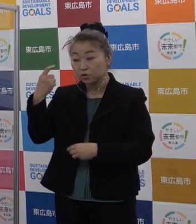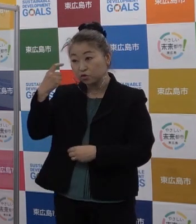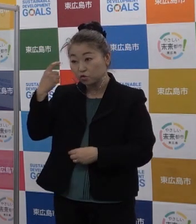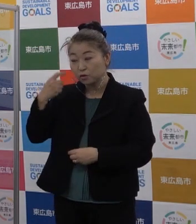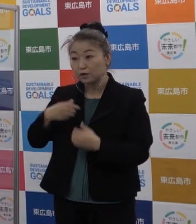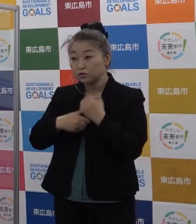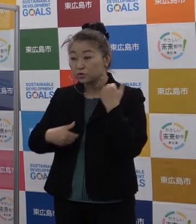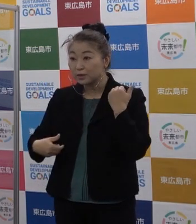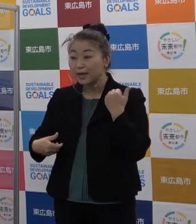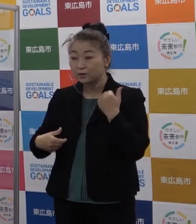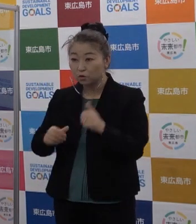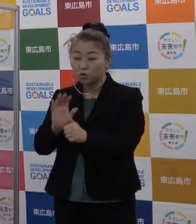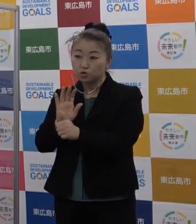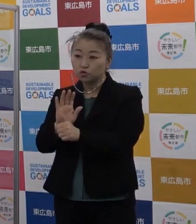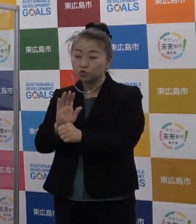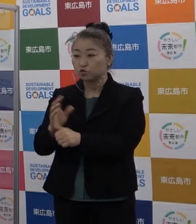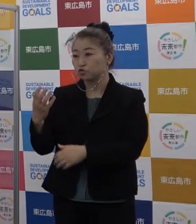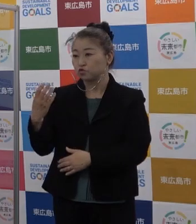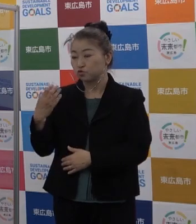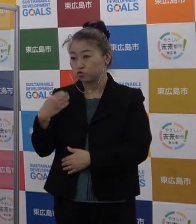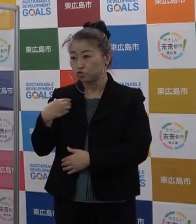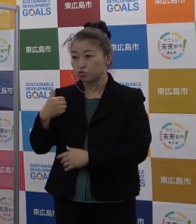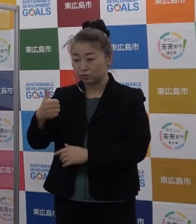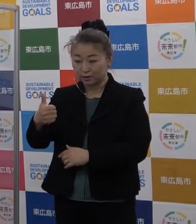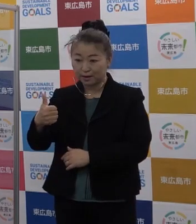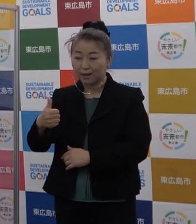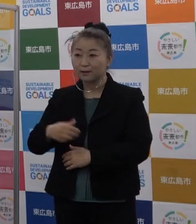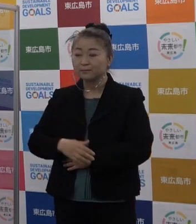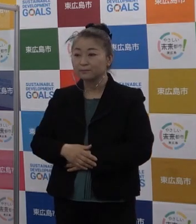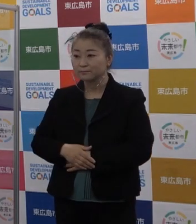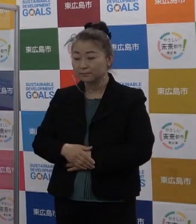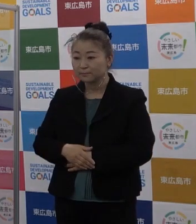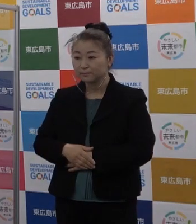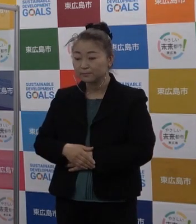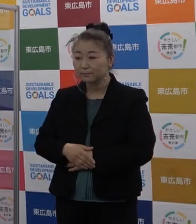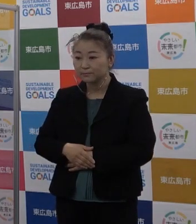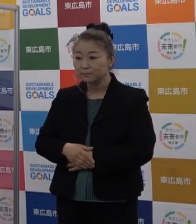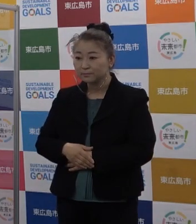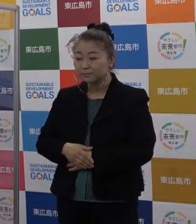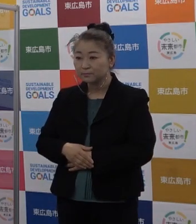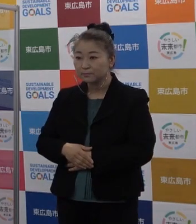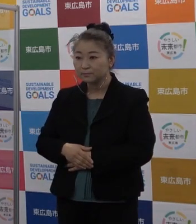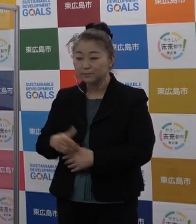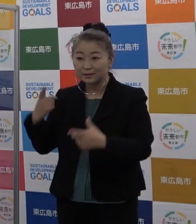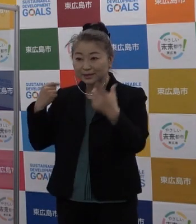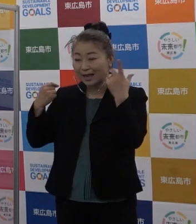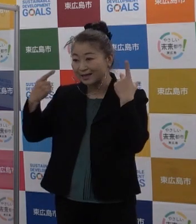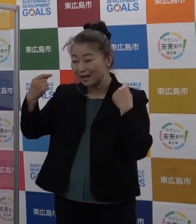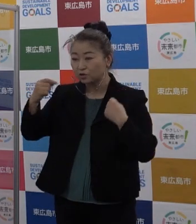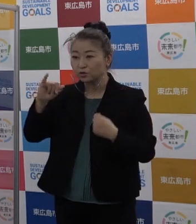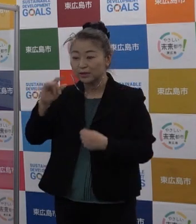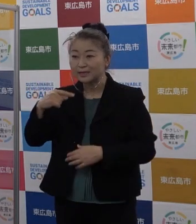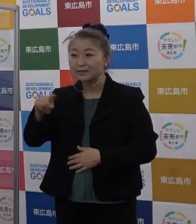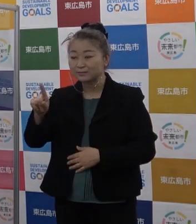で多言語コミュニケーション基盤ということです。まあ、学生には大学院生がチューターみたいな形で使われています